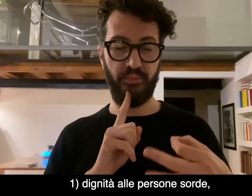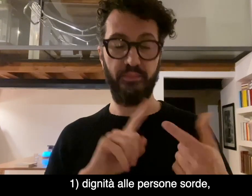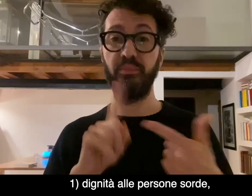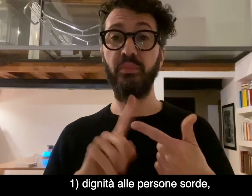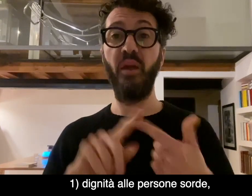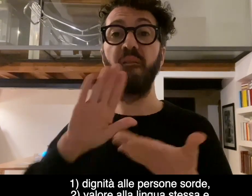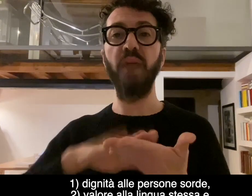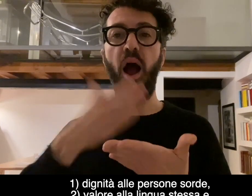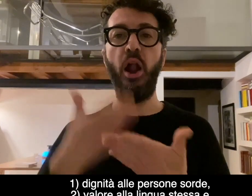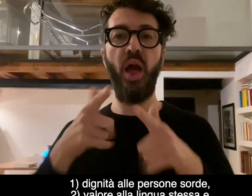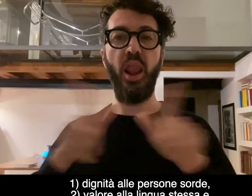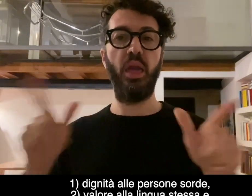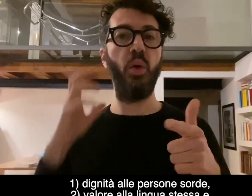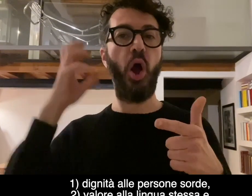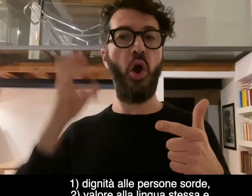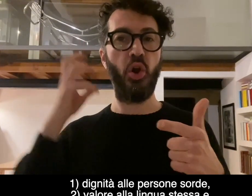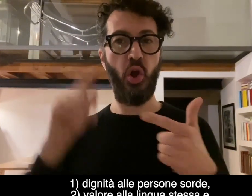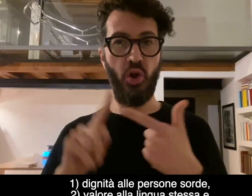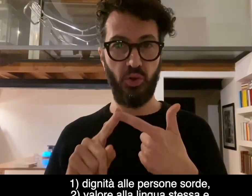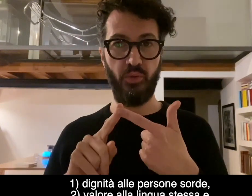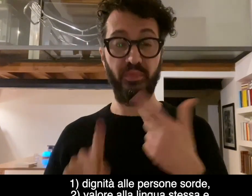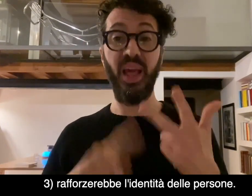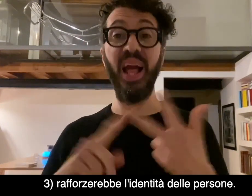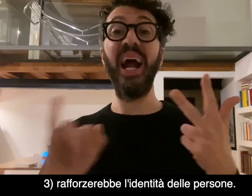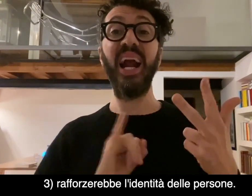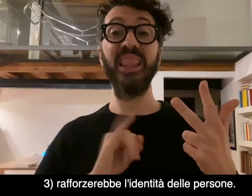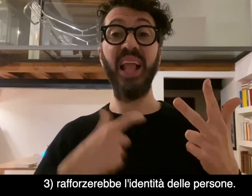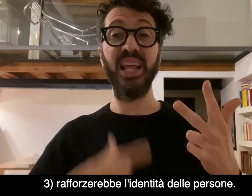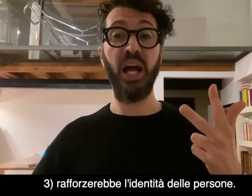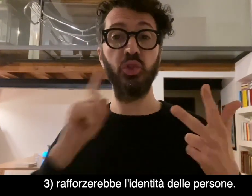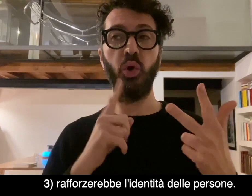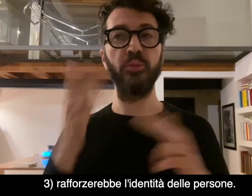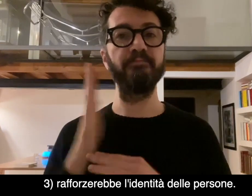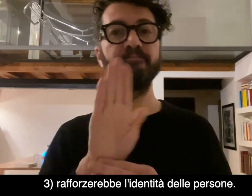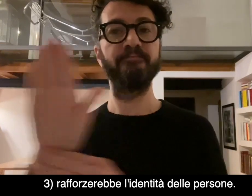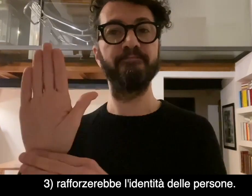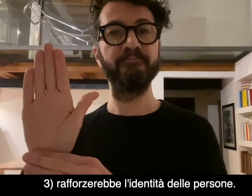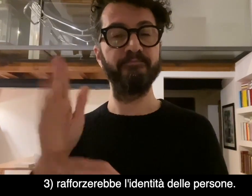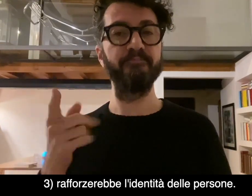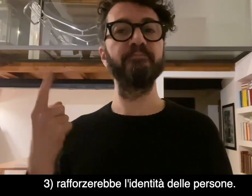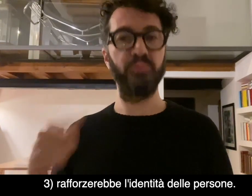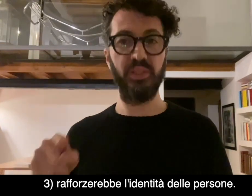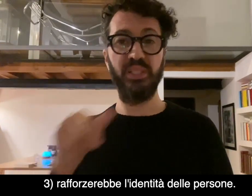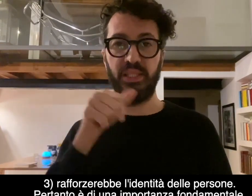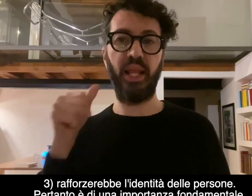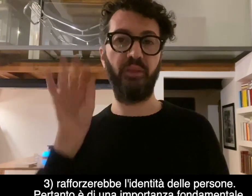sorde in secondo luogo valore alla google stessa e terzo rafforzerebbe l'identità delle persone